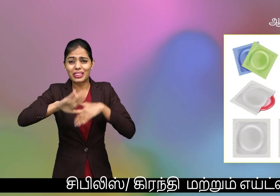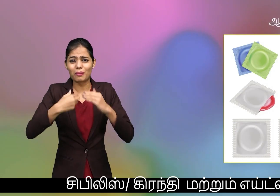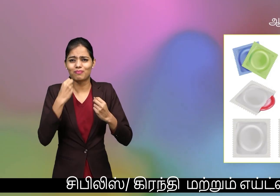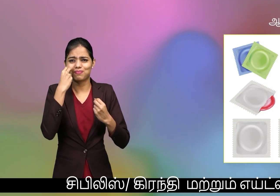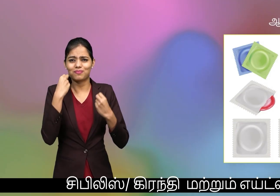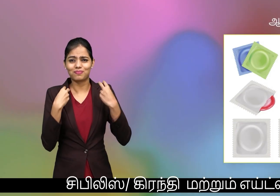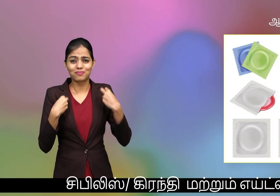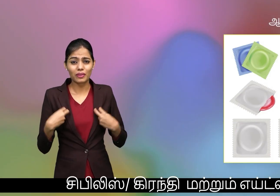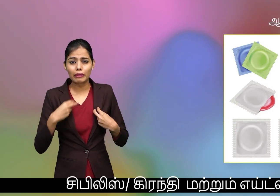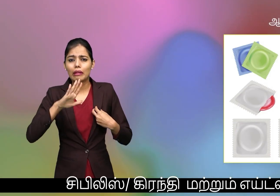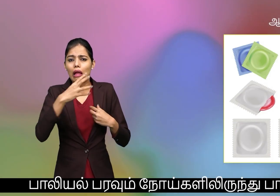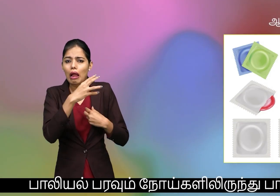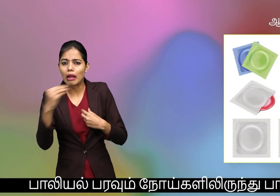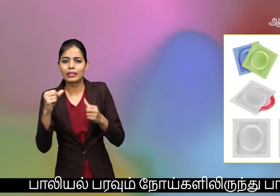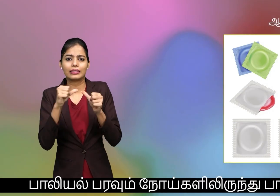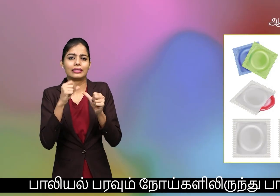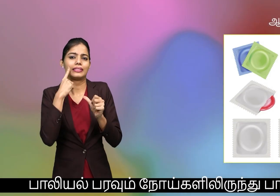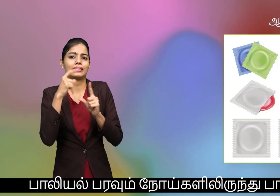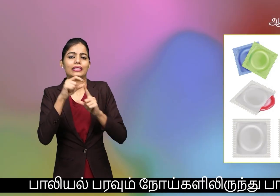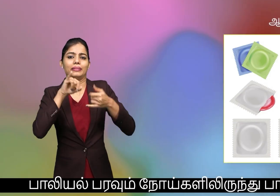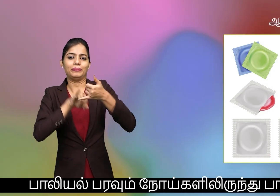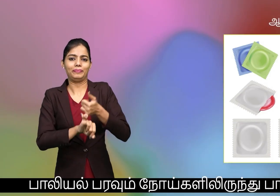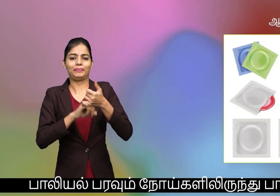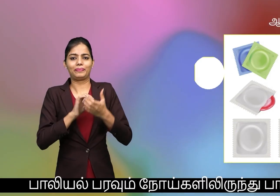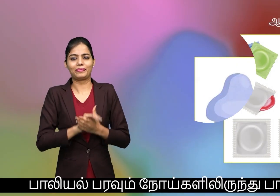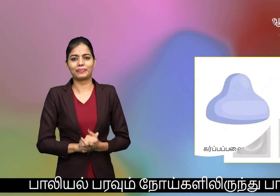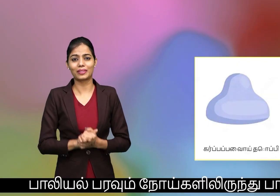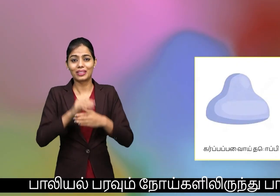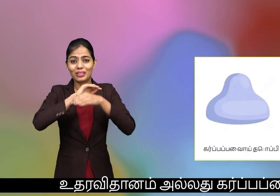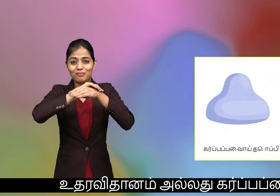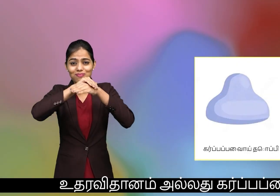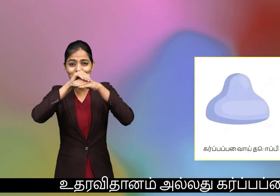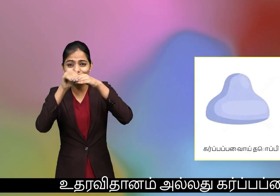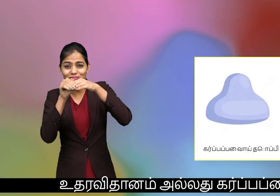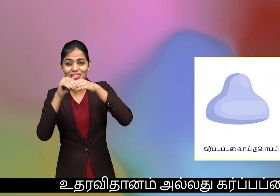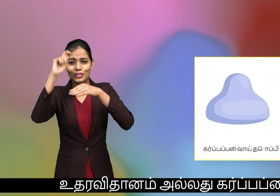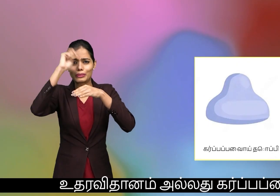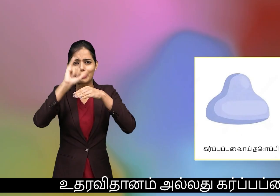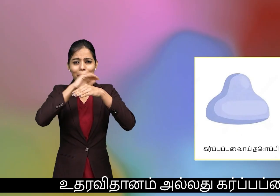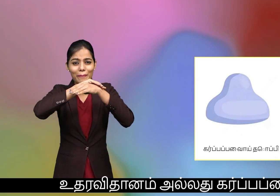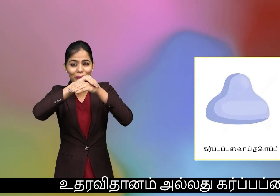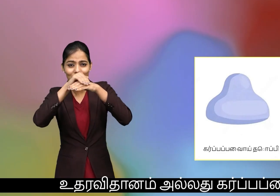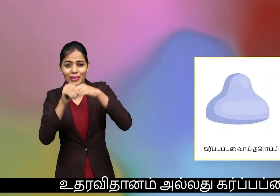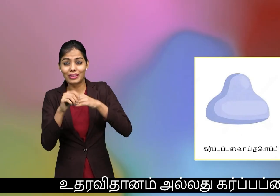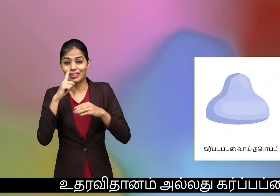மற்றும் எய்ட்ஸ் போன்ற பாலியல் பரவும் நோய்களிலிருந்து பாதுகாக்கின்றன. உதரவிதானம் அல்லது கர்ப்பப்பை